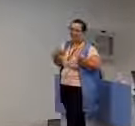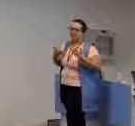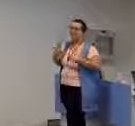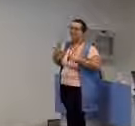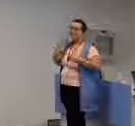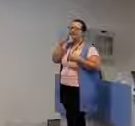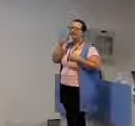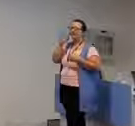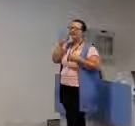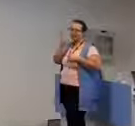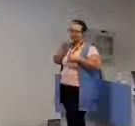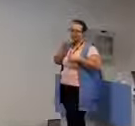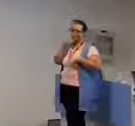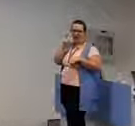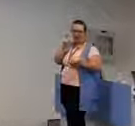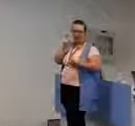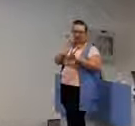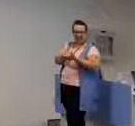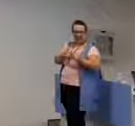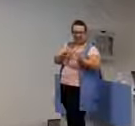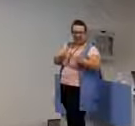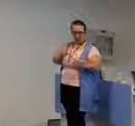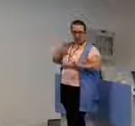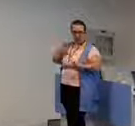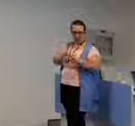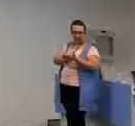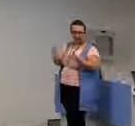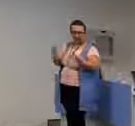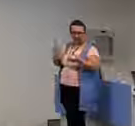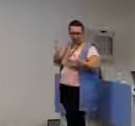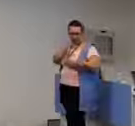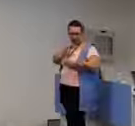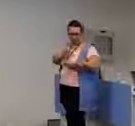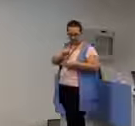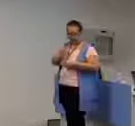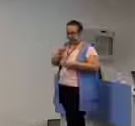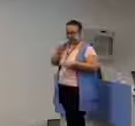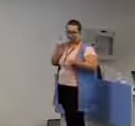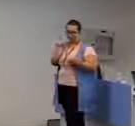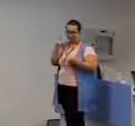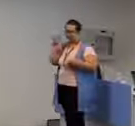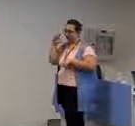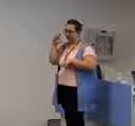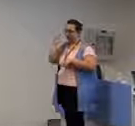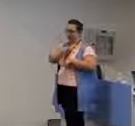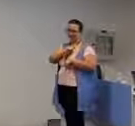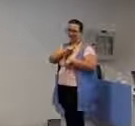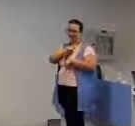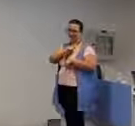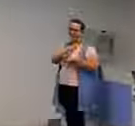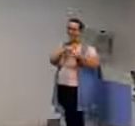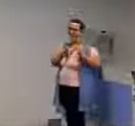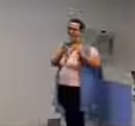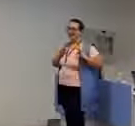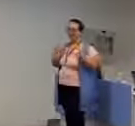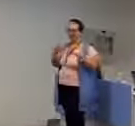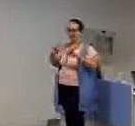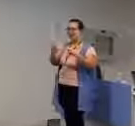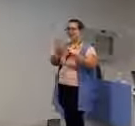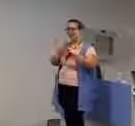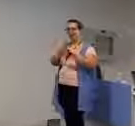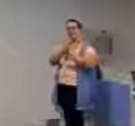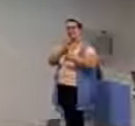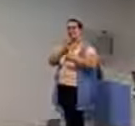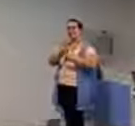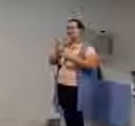muito rápido, porque eu tenho que fazer muitos. Ok? Então aqui novamente, a tecnologia me ajudando a mostrar quais são os